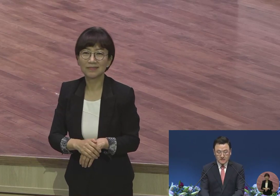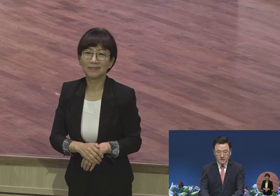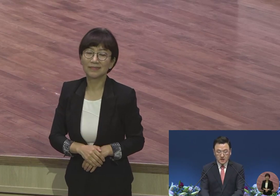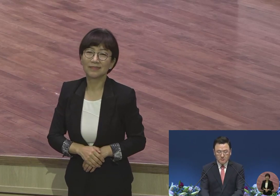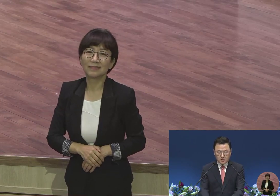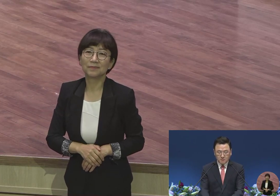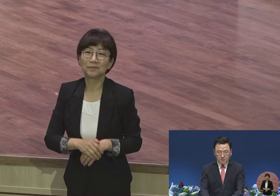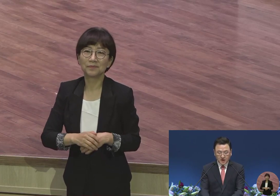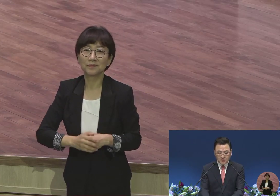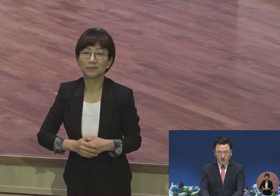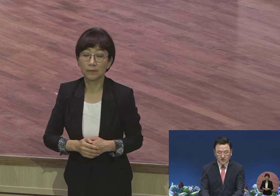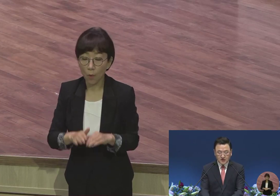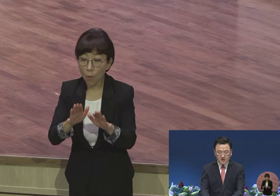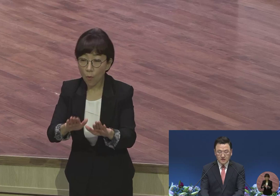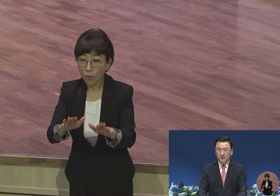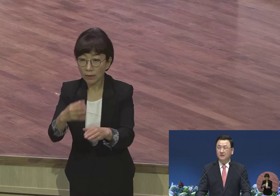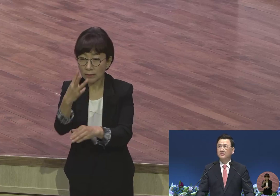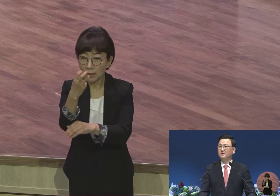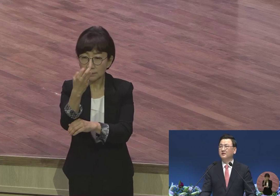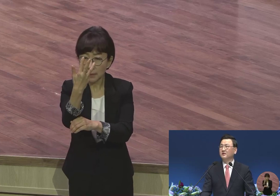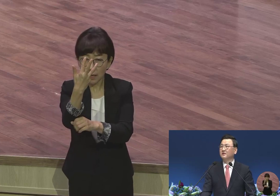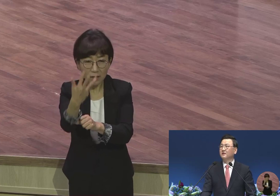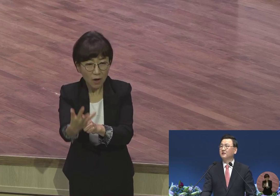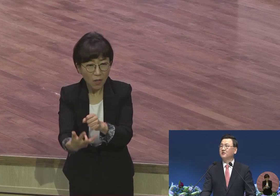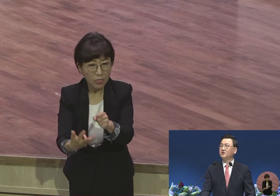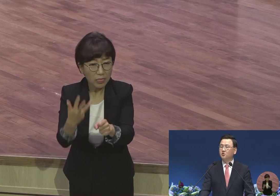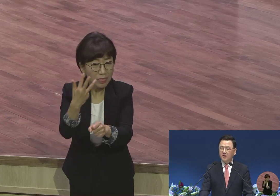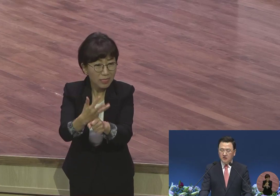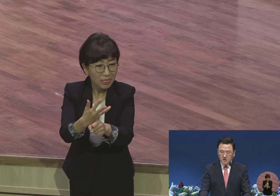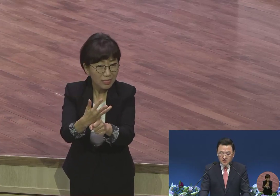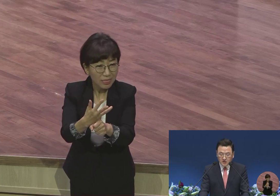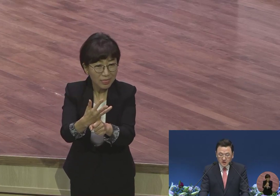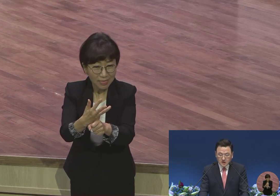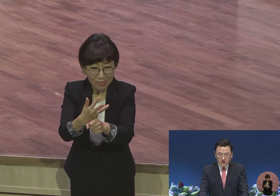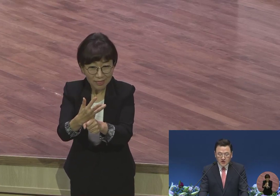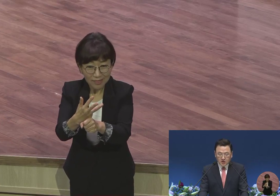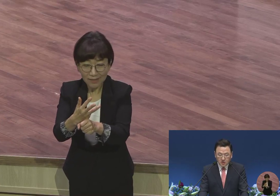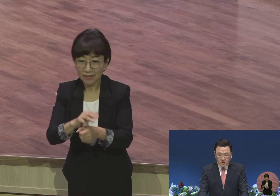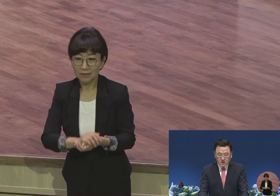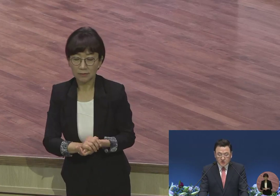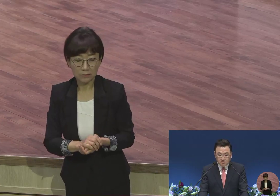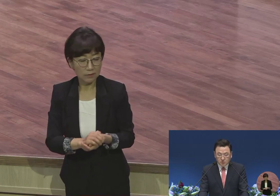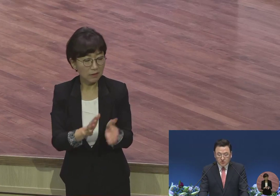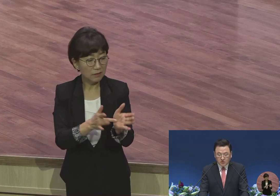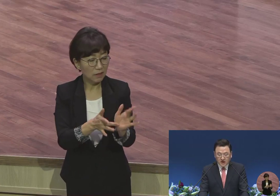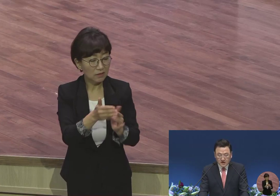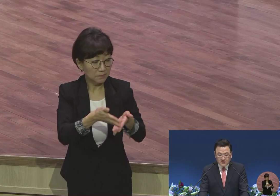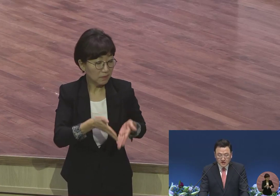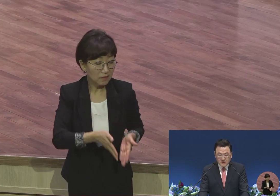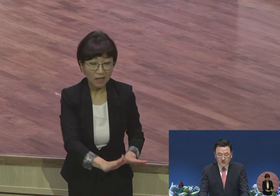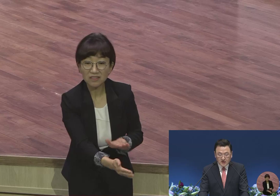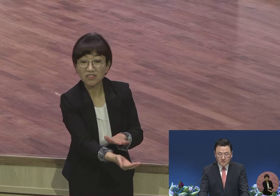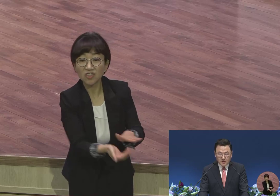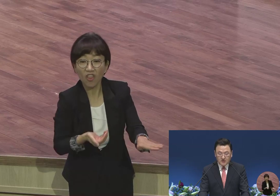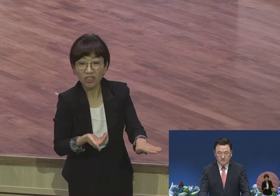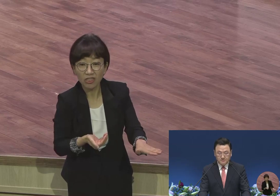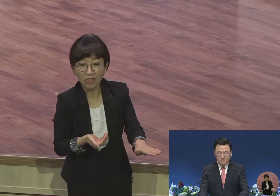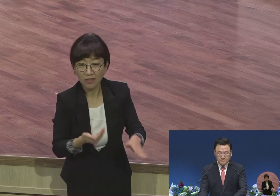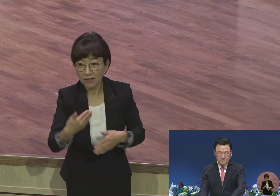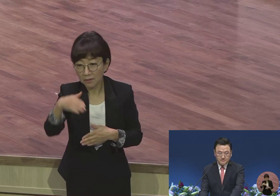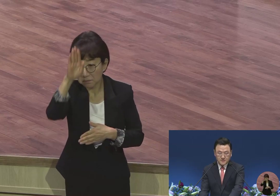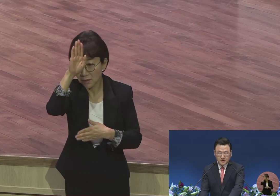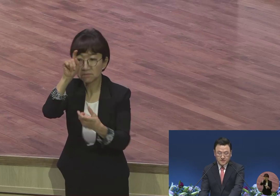거예요. 38년이란 기간은 그리스도가 이 땅에 태어나기 전부터 알았다는